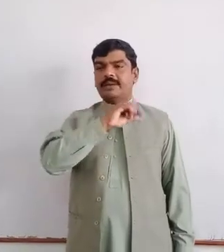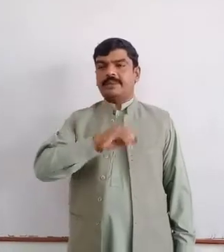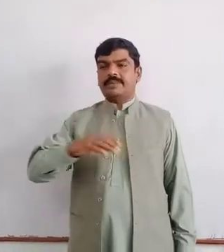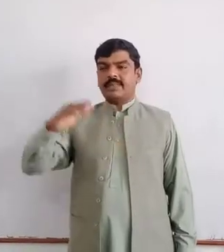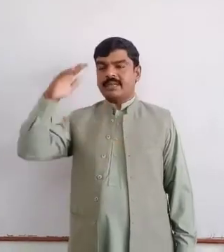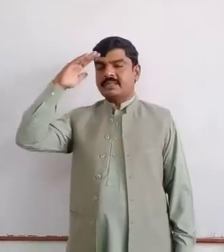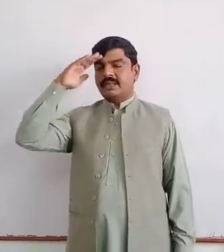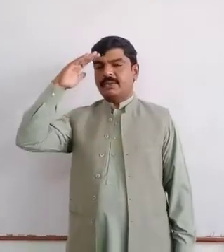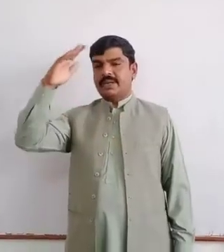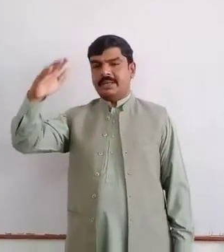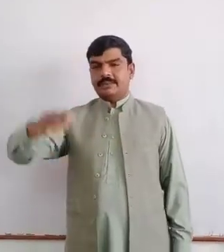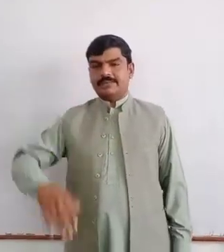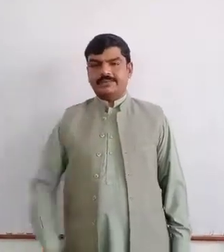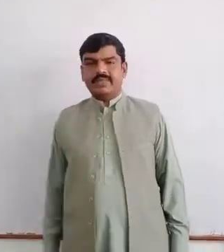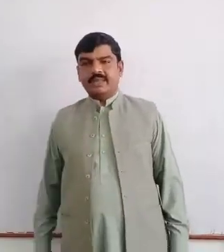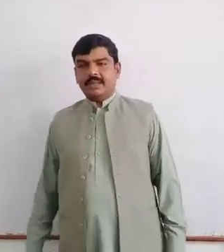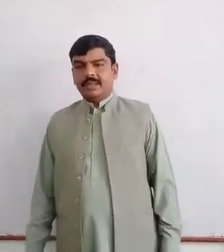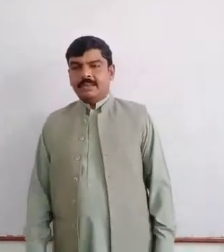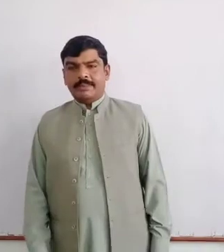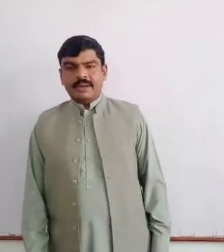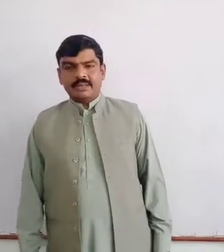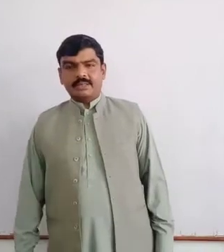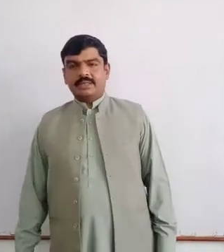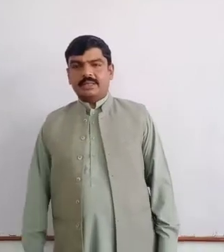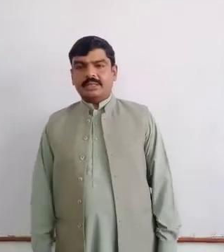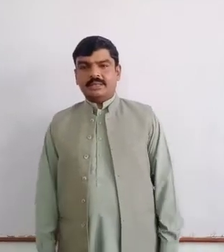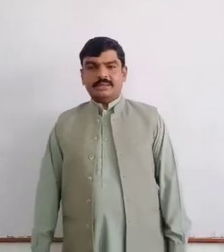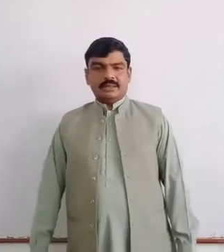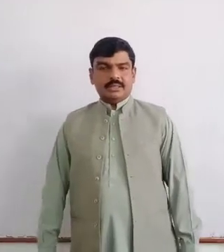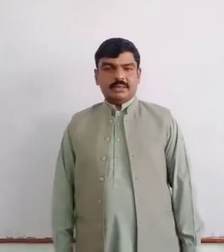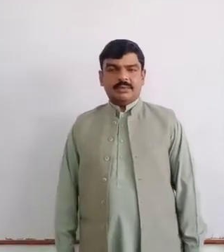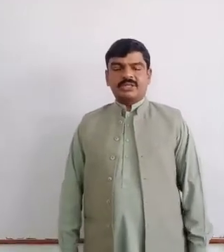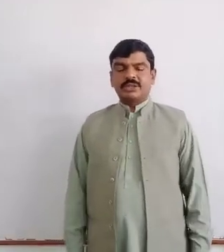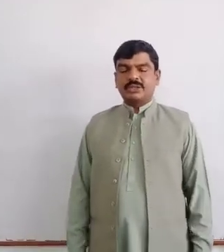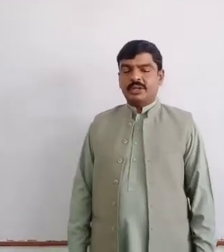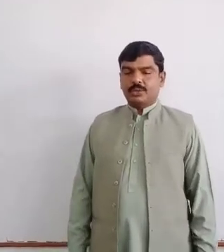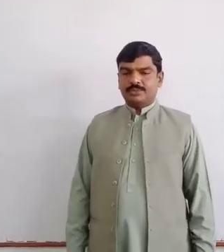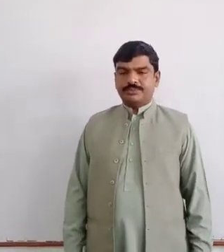बिस्मिल्लाहिर्रहमानिर्रहीम। अस्सलामु अलैकुम। अभी माशरती अलूम,